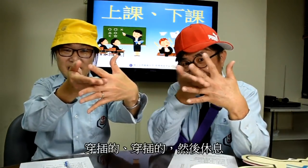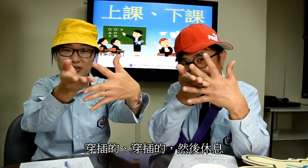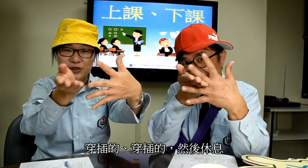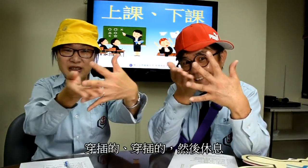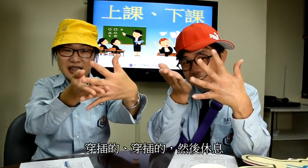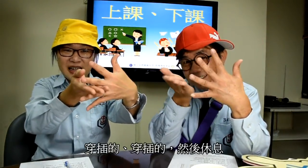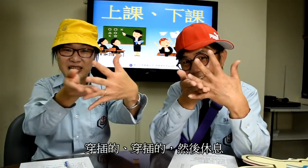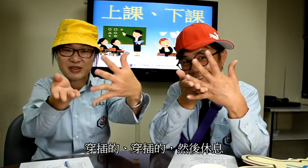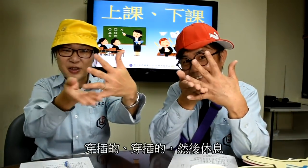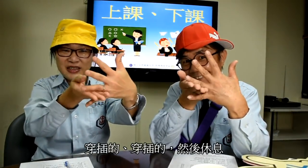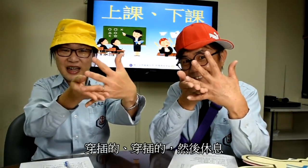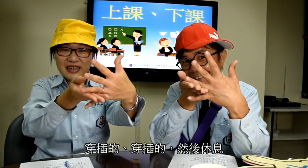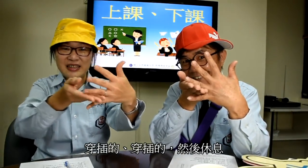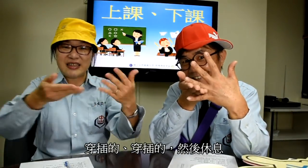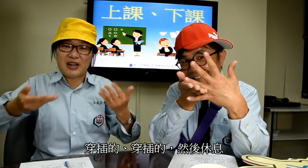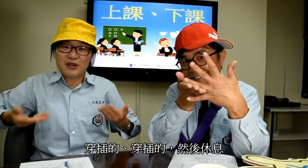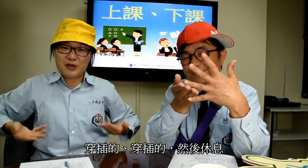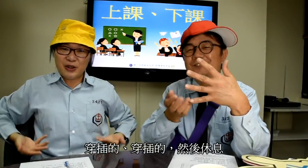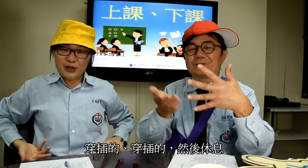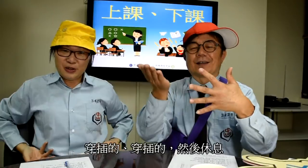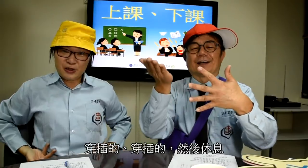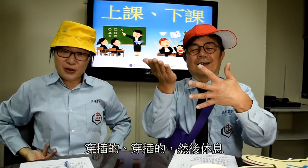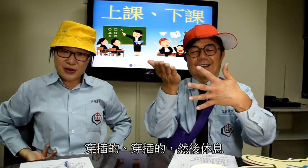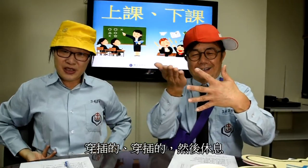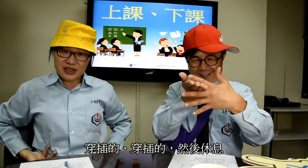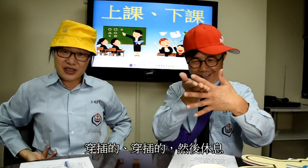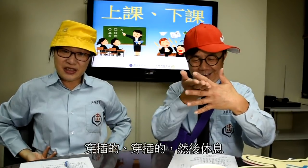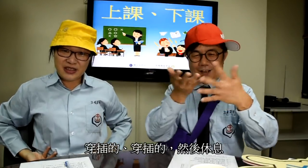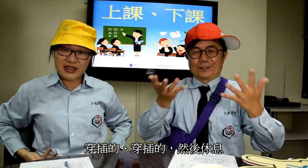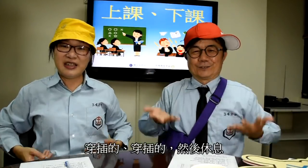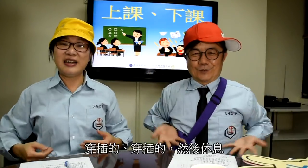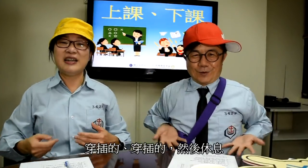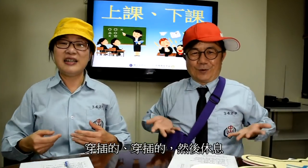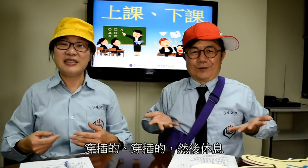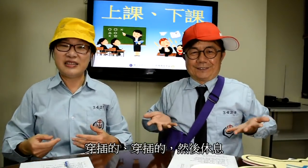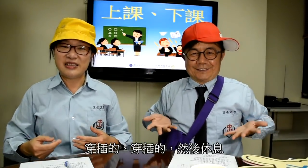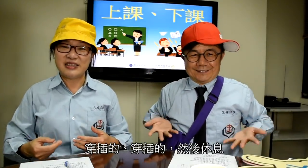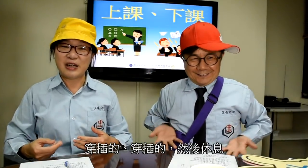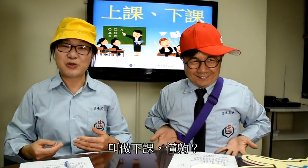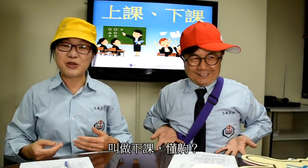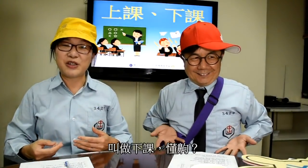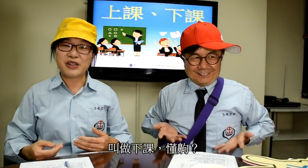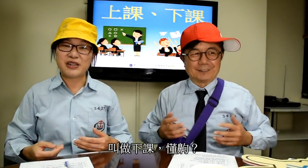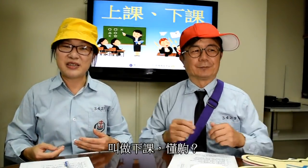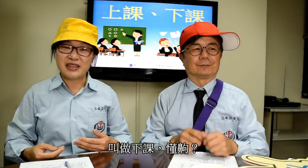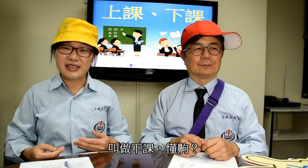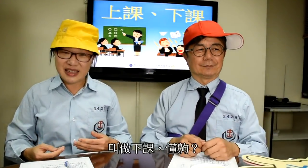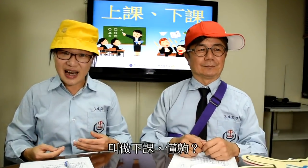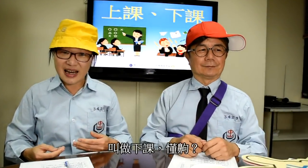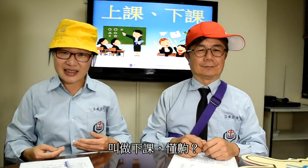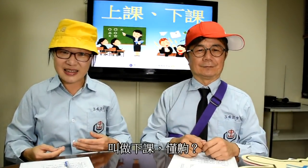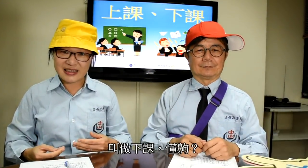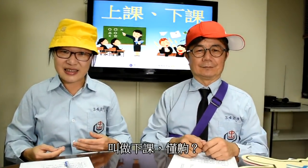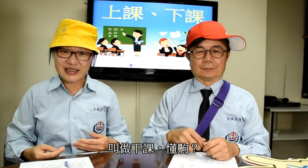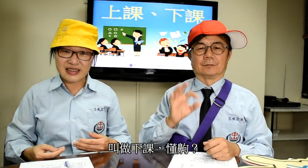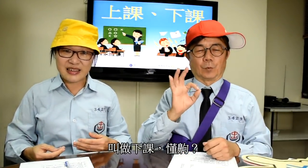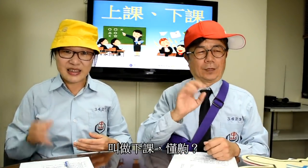穿插的，穿插的，然后休息，叫做下课，懂